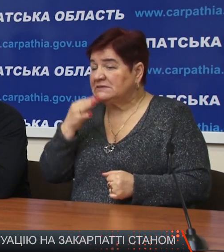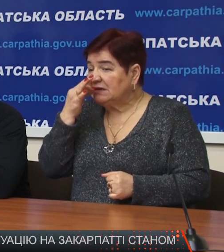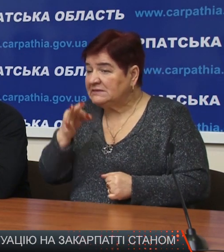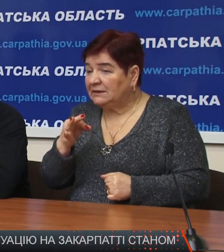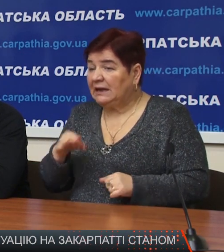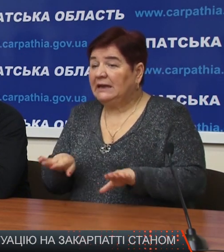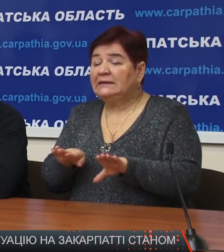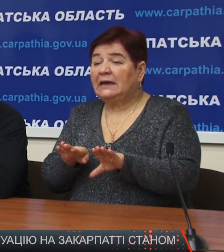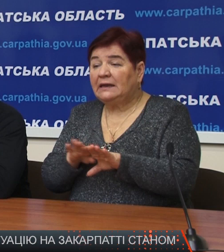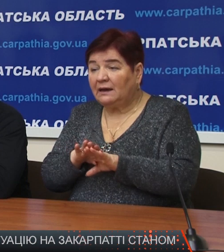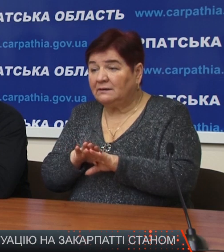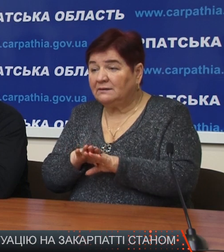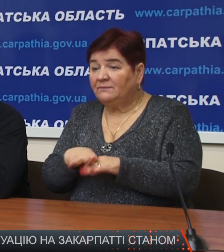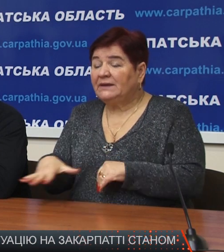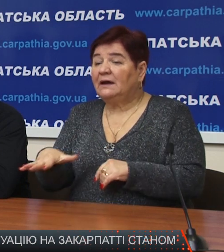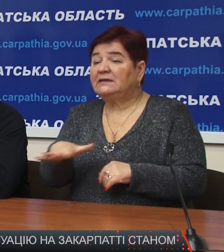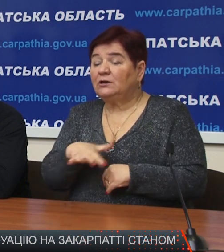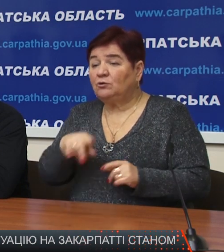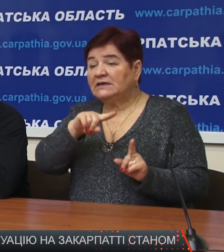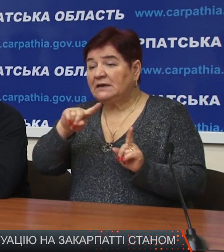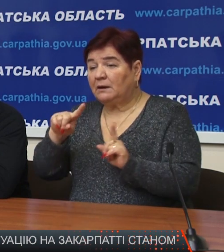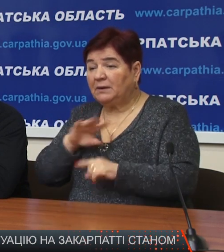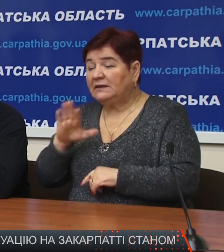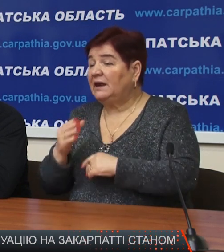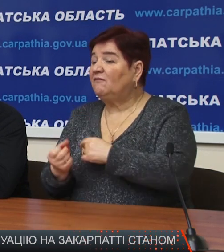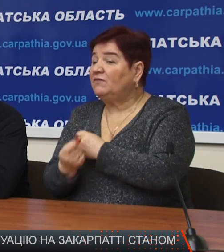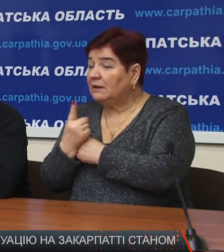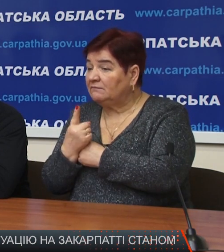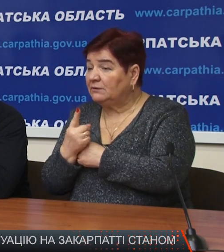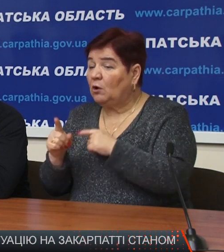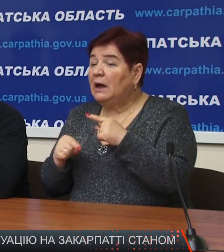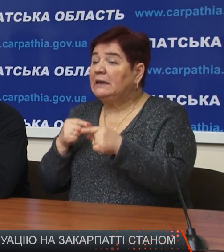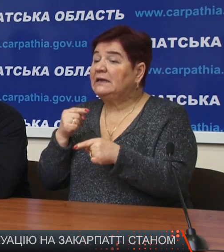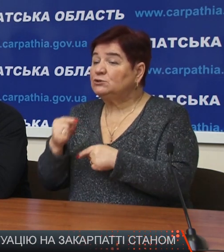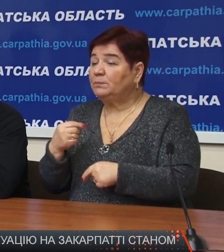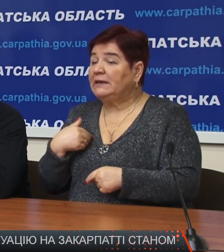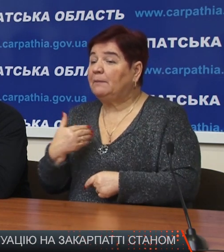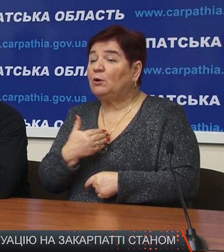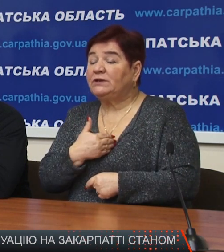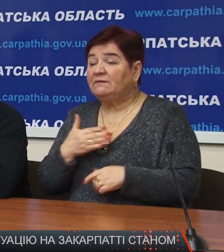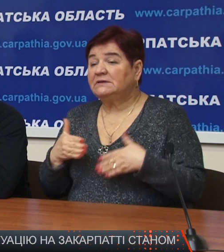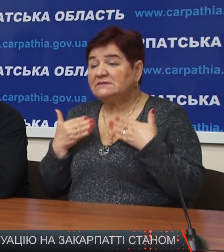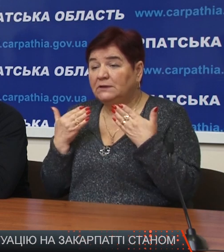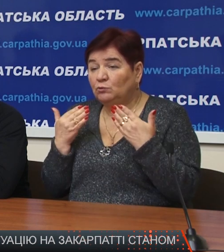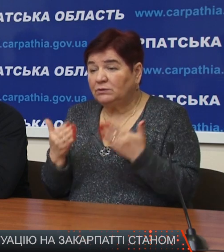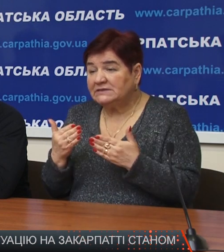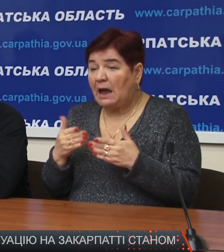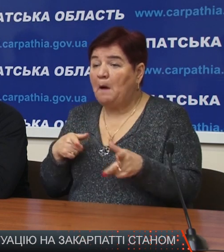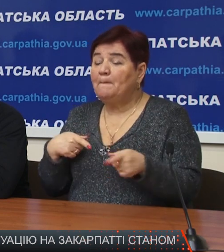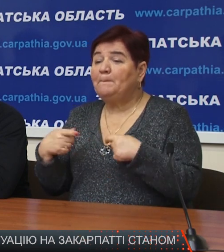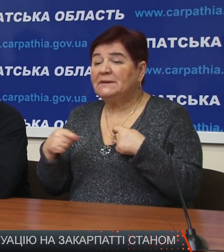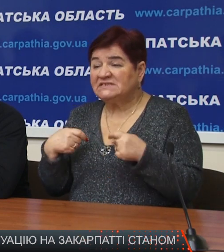що у нас таких предметів на території Закарпатської області не виявлено. І наступне, хотів би я звернутися до власників